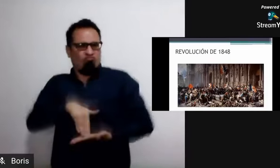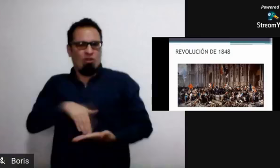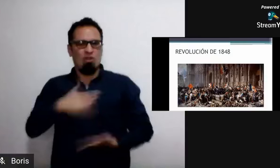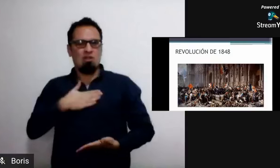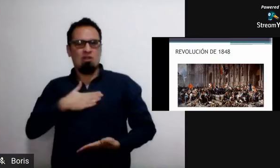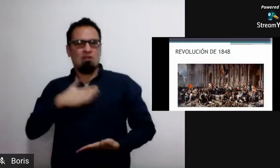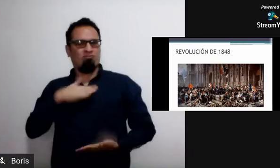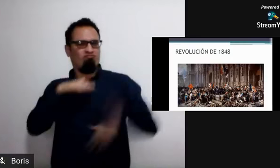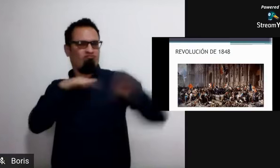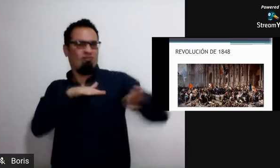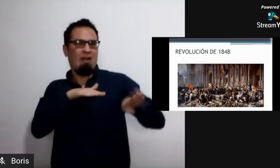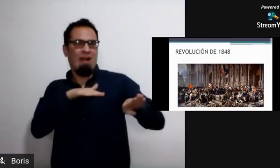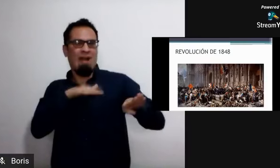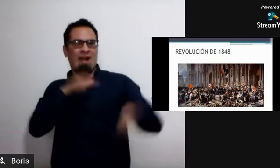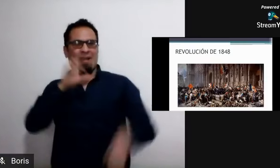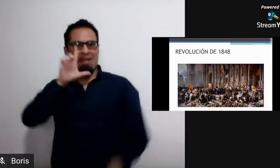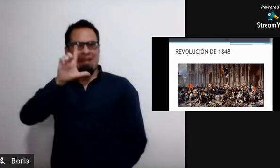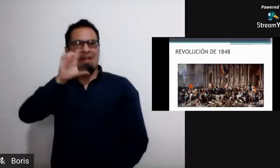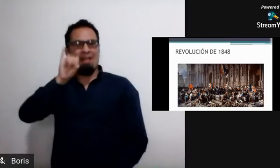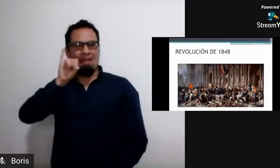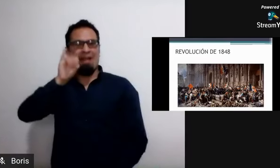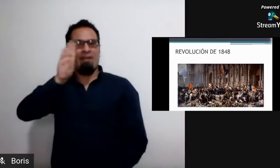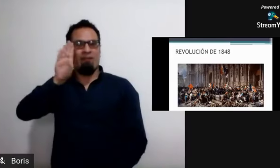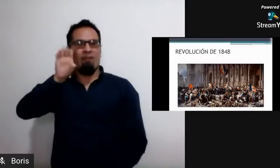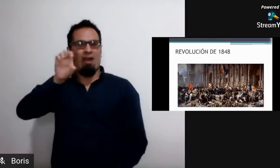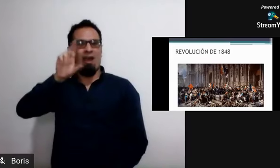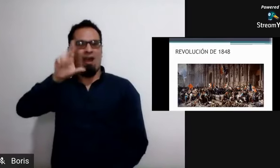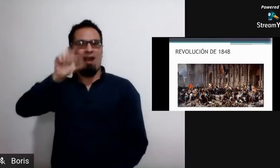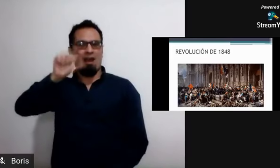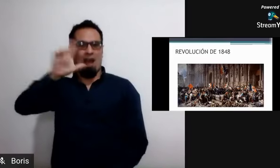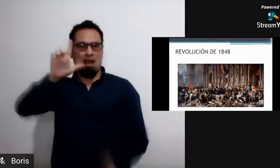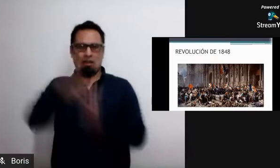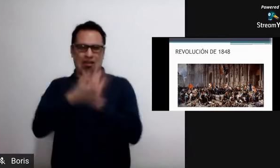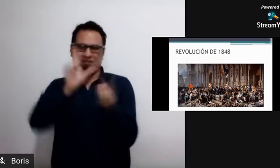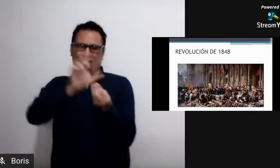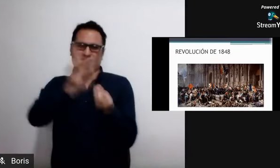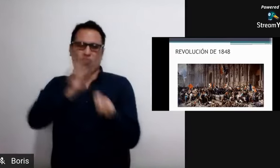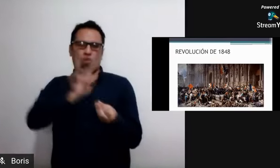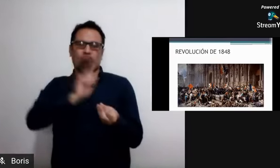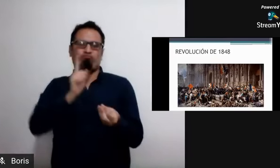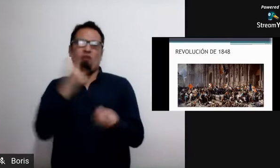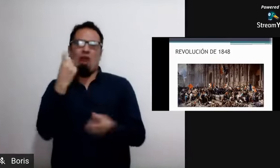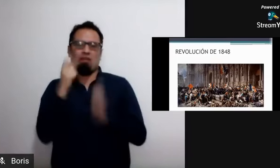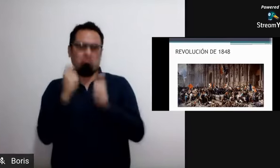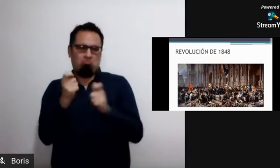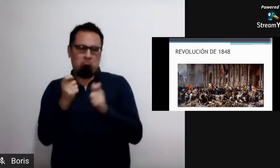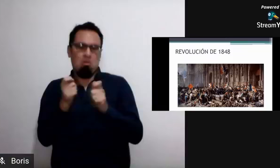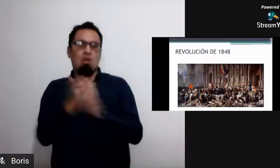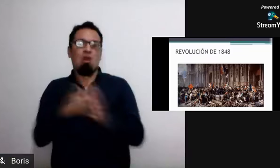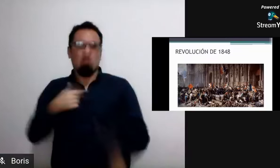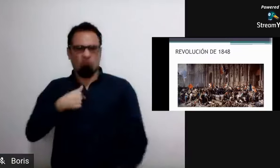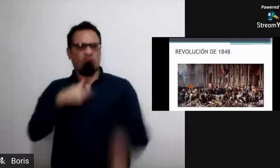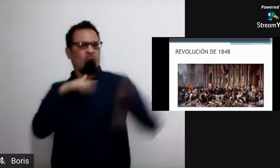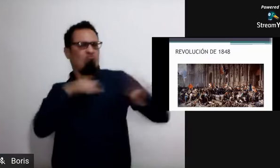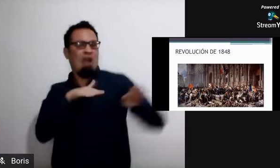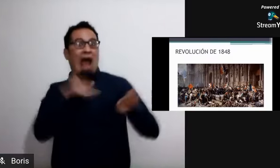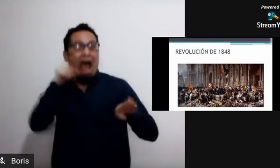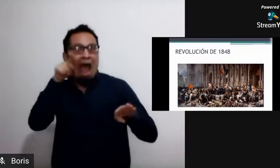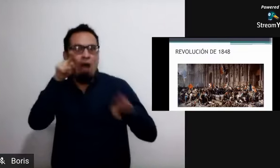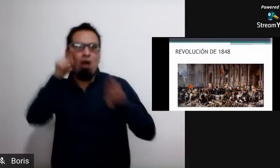en muchas partes del mundo, especialmente en Europa. Y ahí se gestan estas filosofías